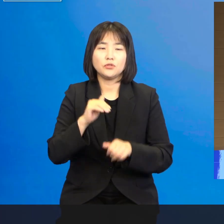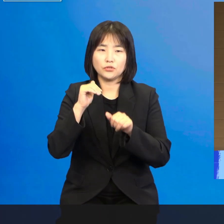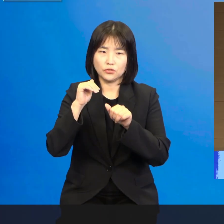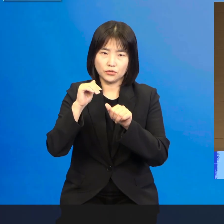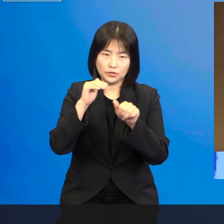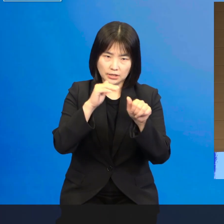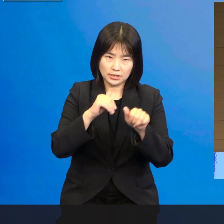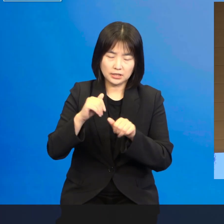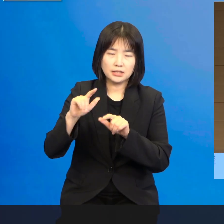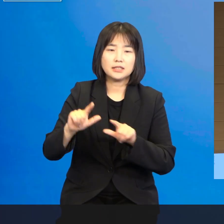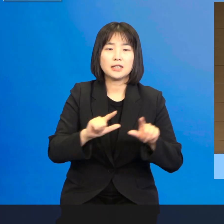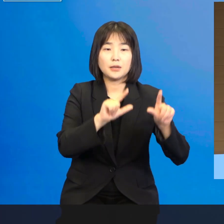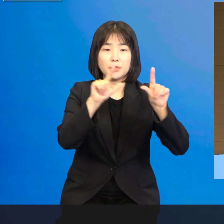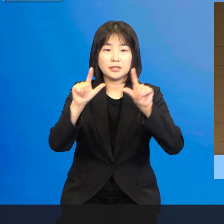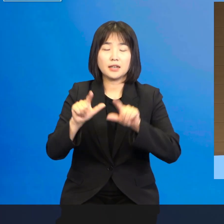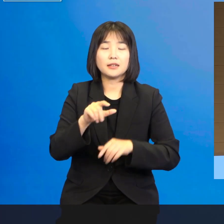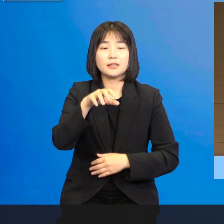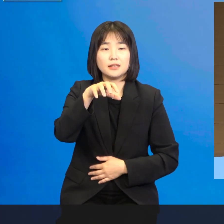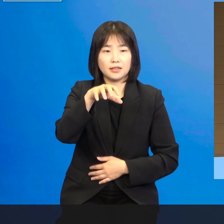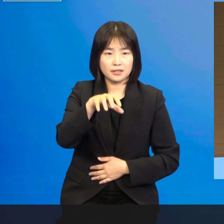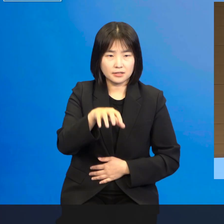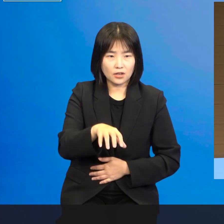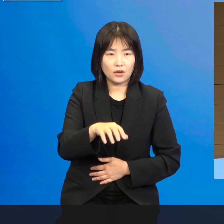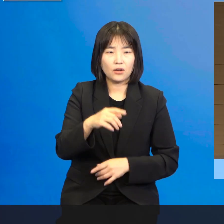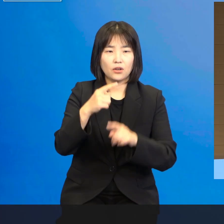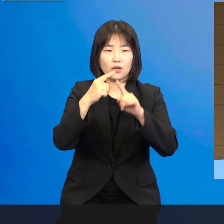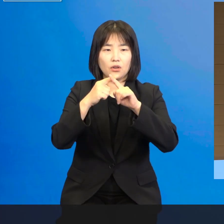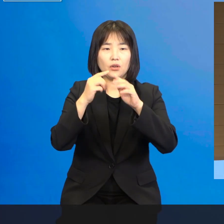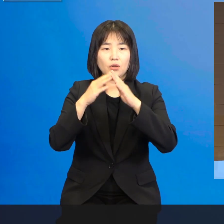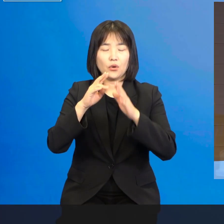우리 부르신 새벽 자리에서